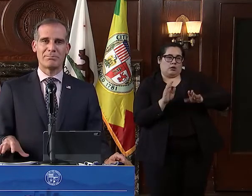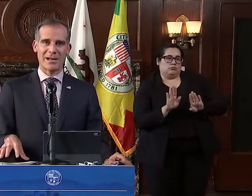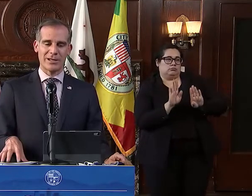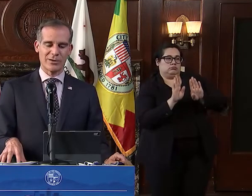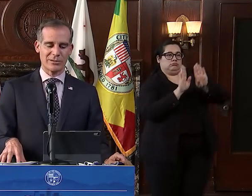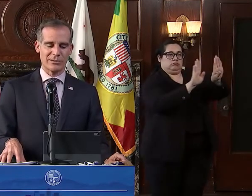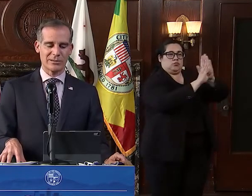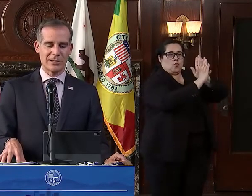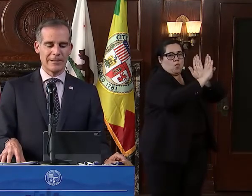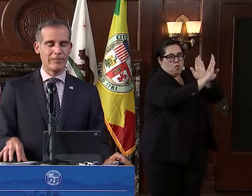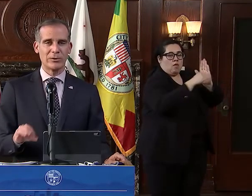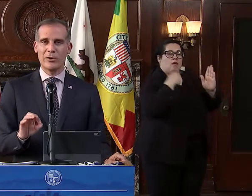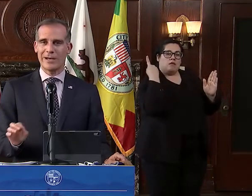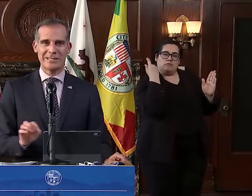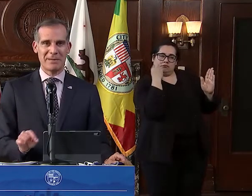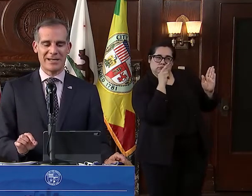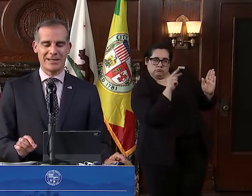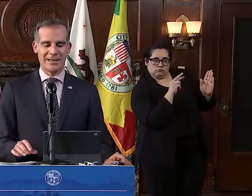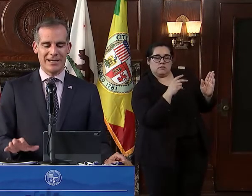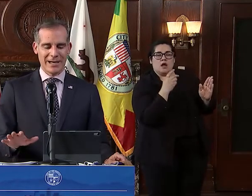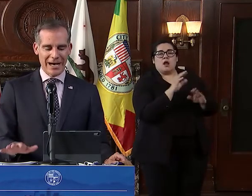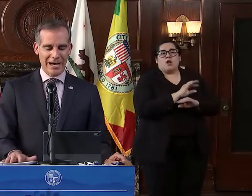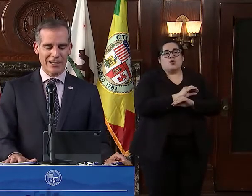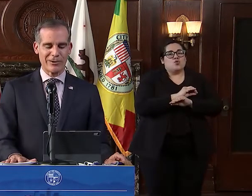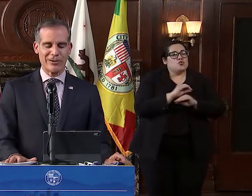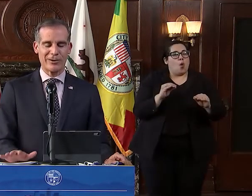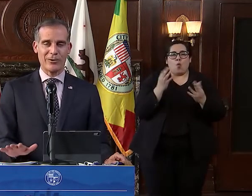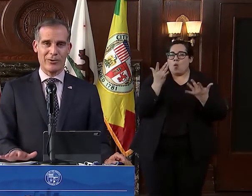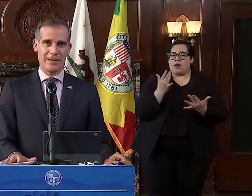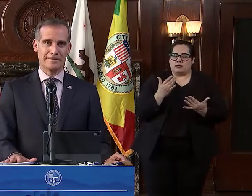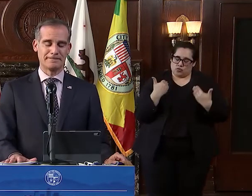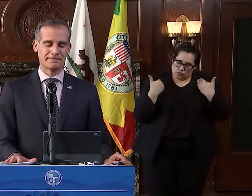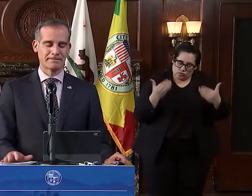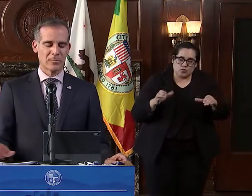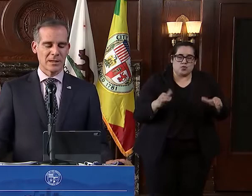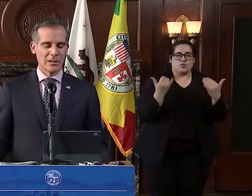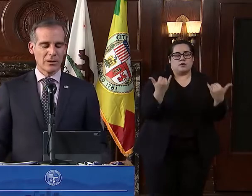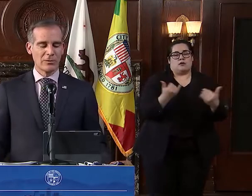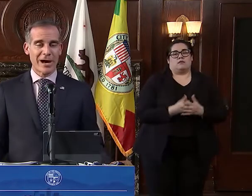protocolos para negocios. No esperen, hágalo hoy.